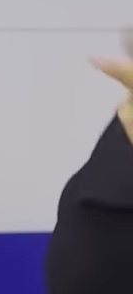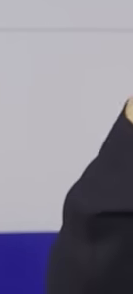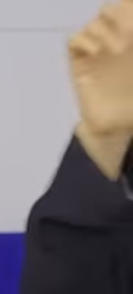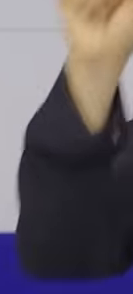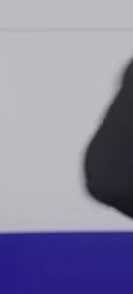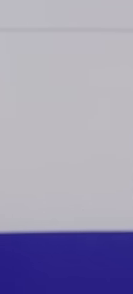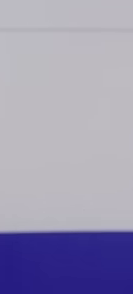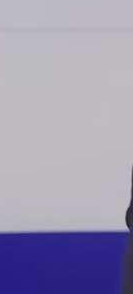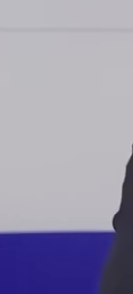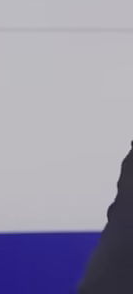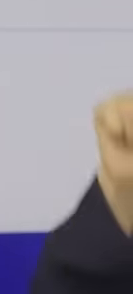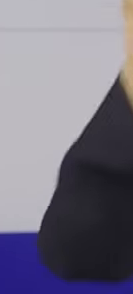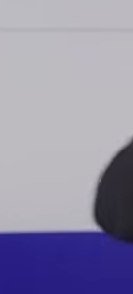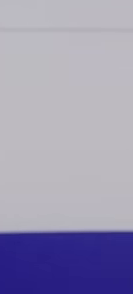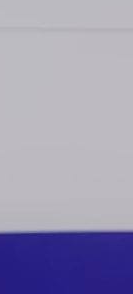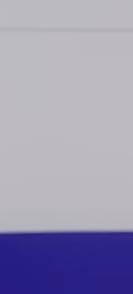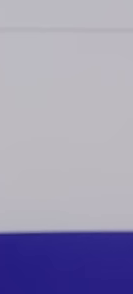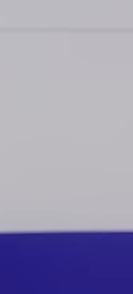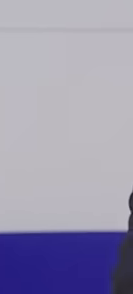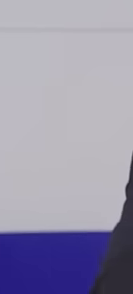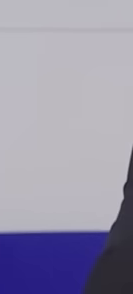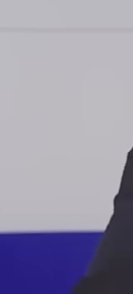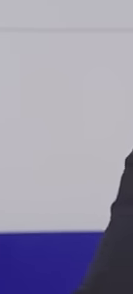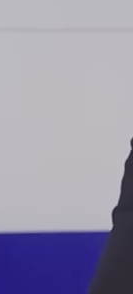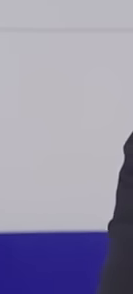풍력발전기를 수시로 세웁니다.